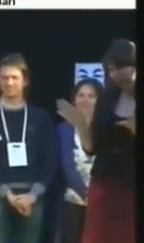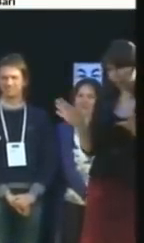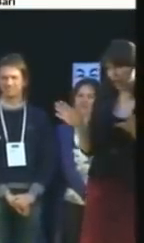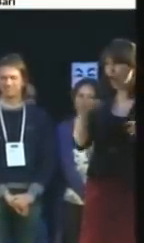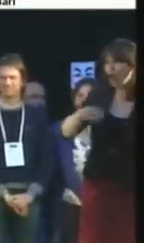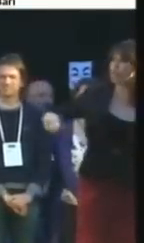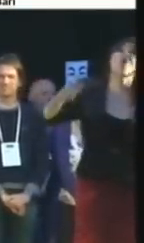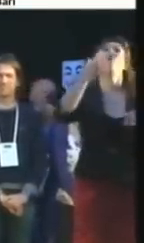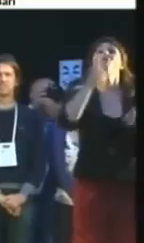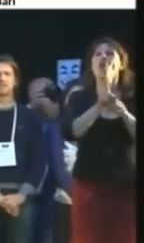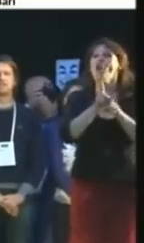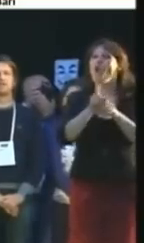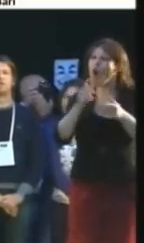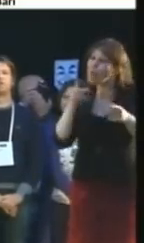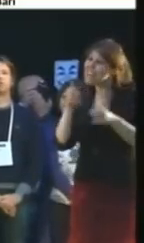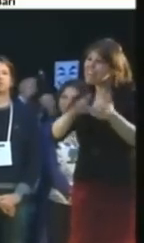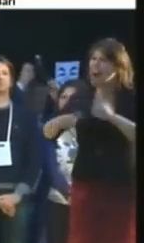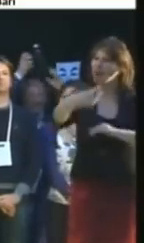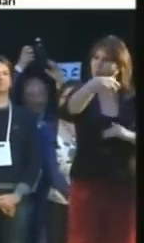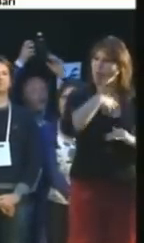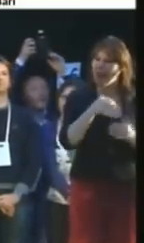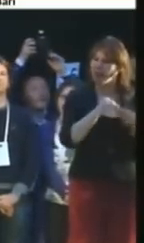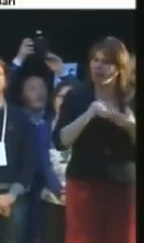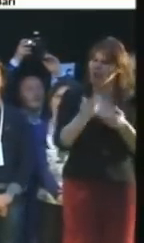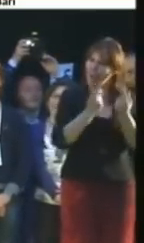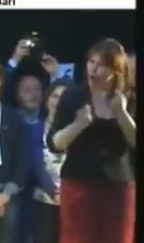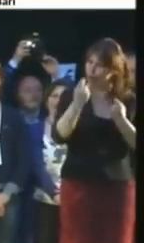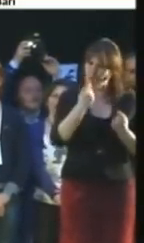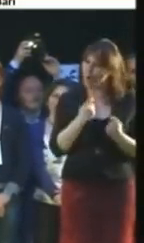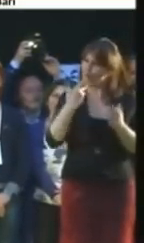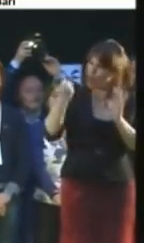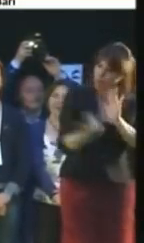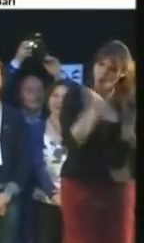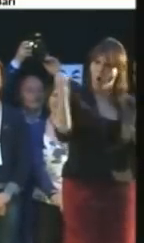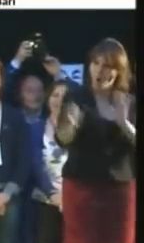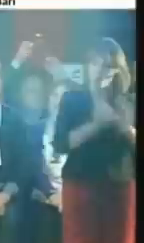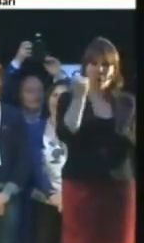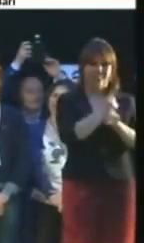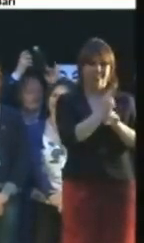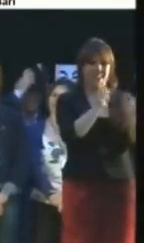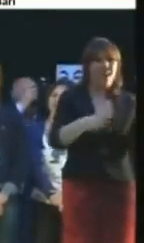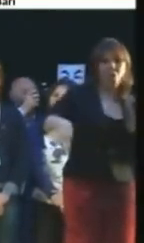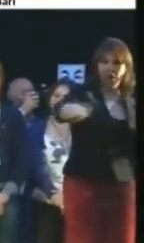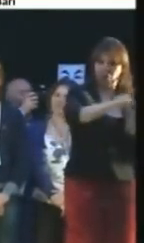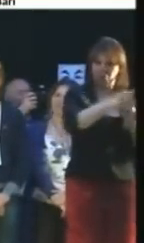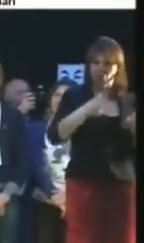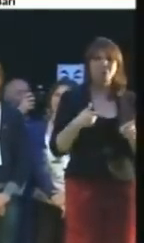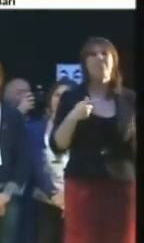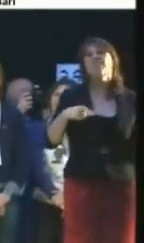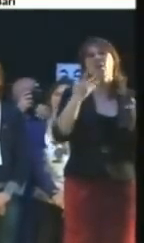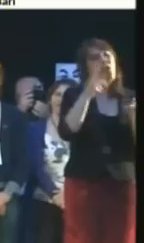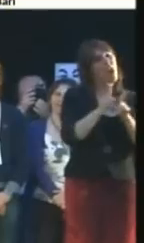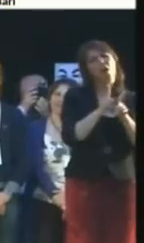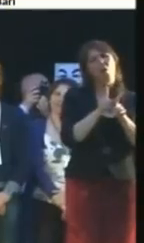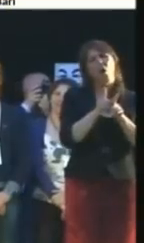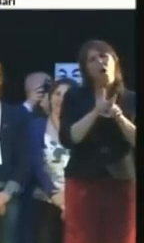quel ricatto morale, sociale, economico che ci ha reso dipendenti da gente che non vogliamo neanche averci